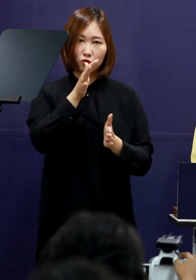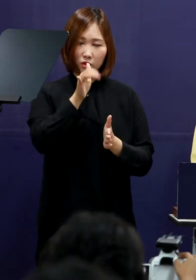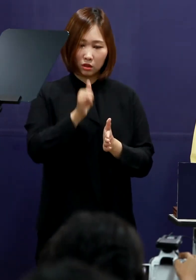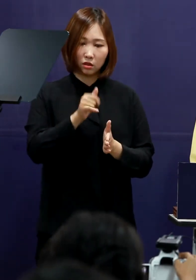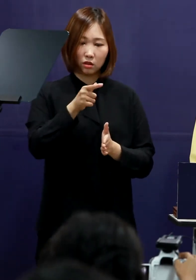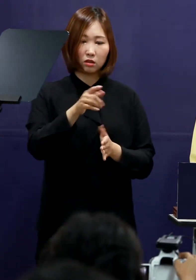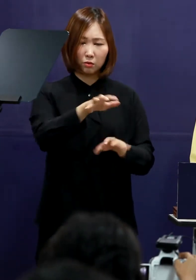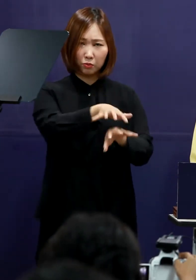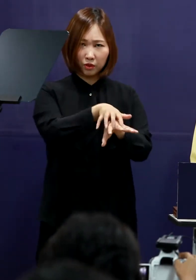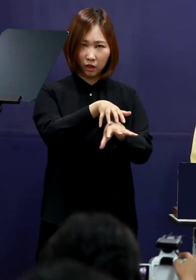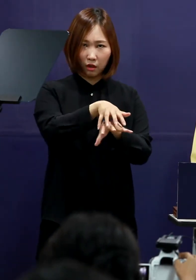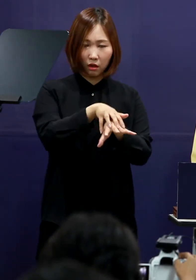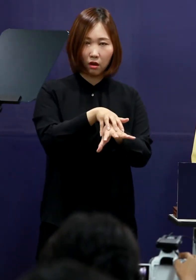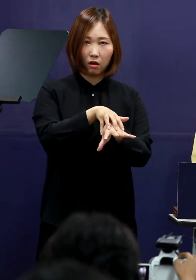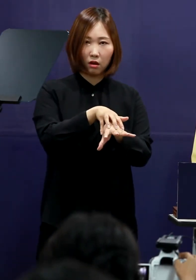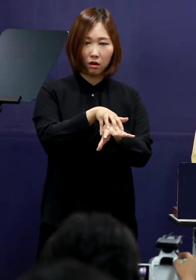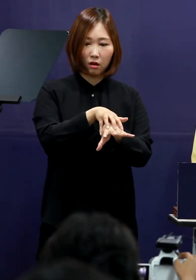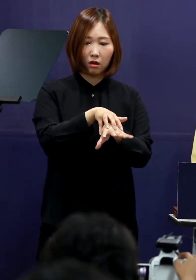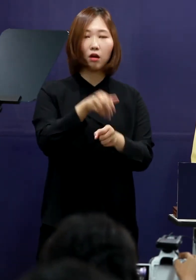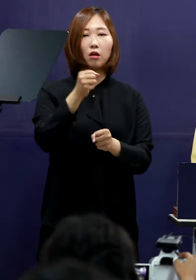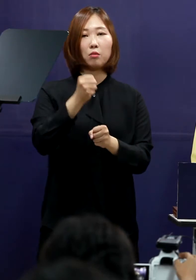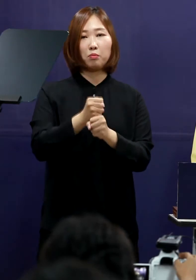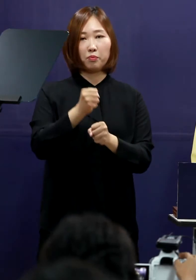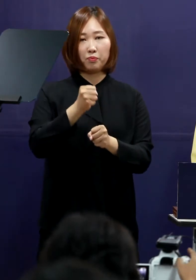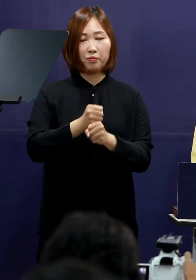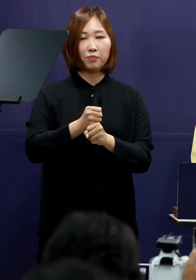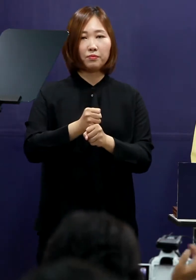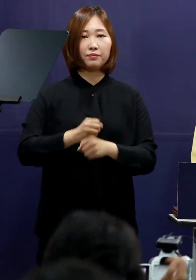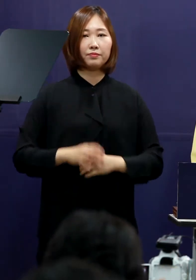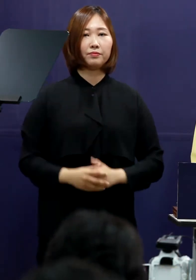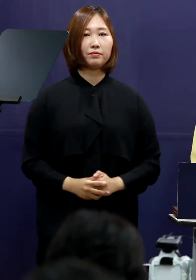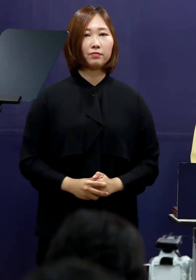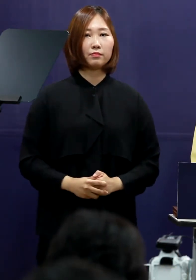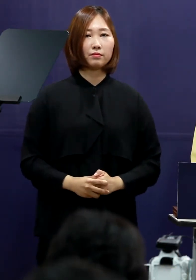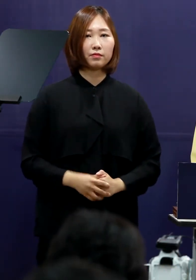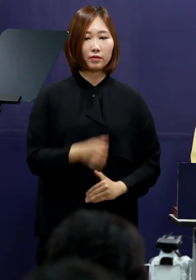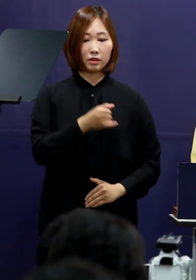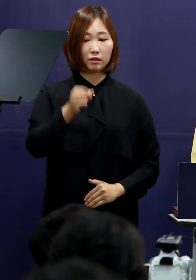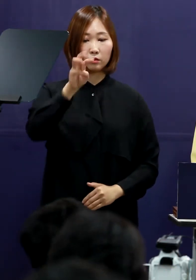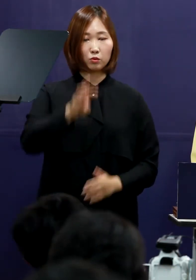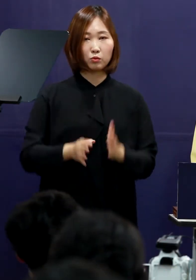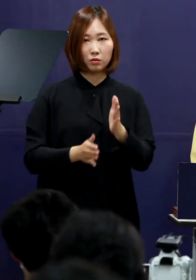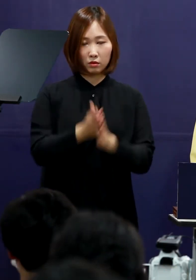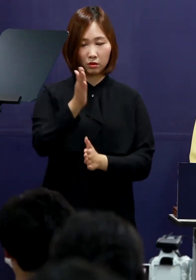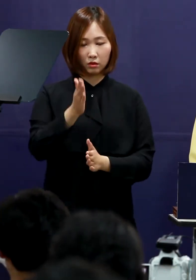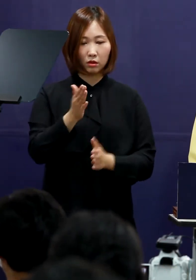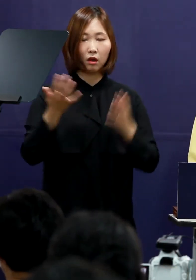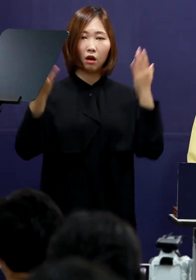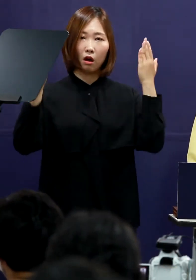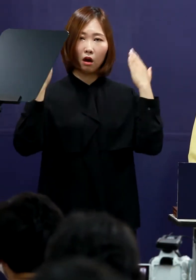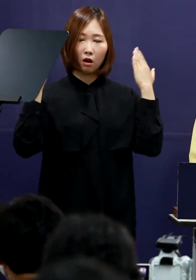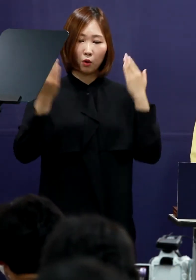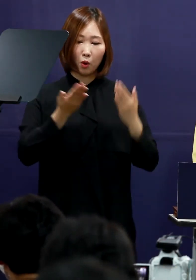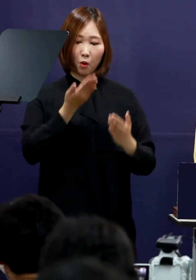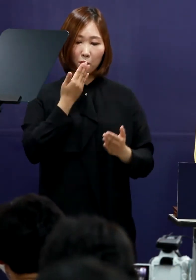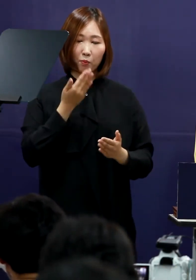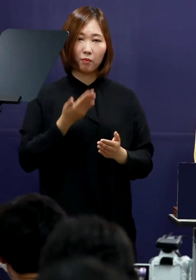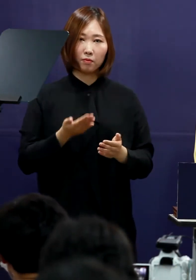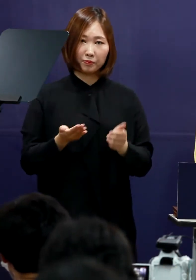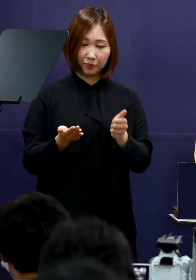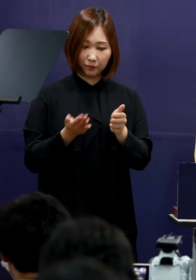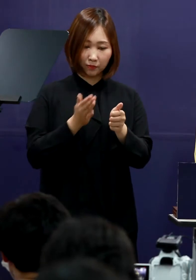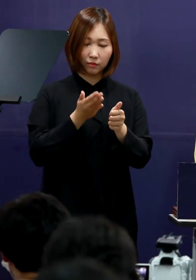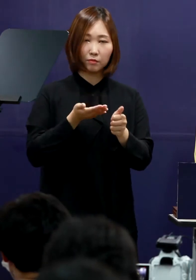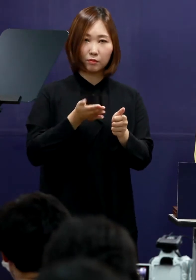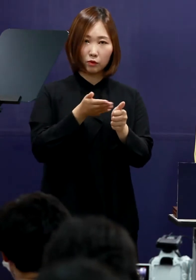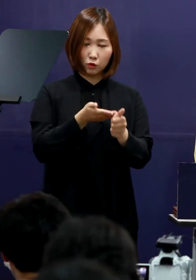식재료 공급 체계를 구축하게 되었습니다. 우리 시는 학교 급식 식재료 지원을 시작으로 해서